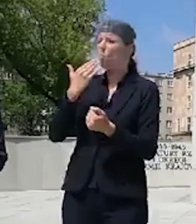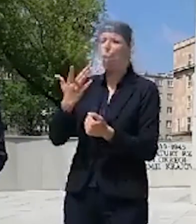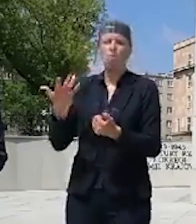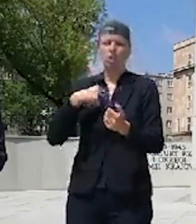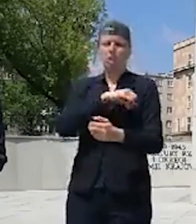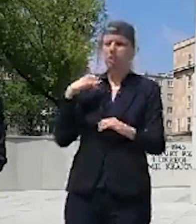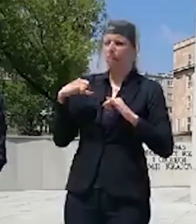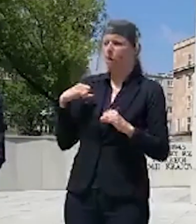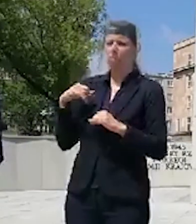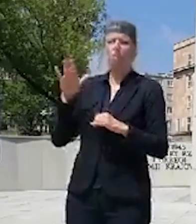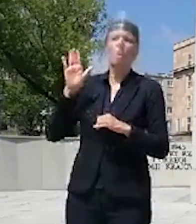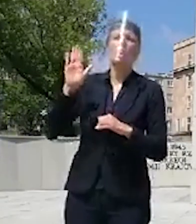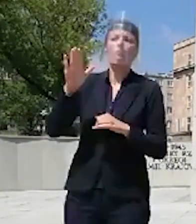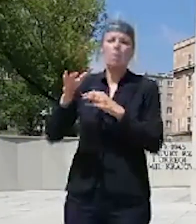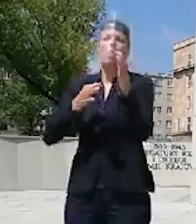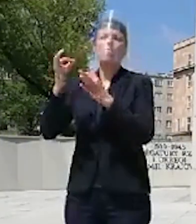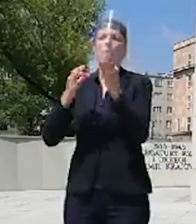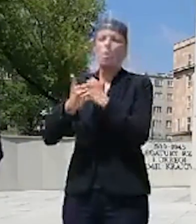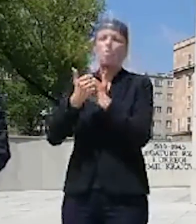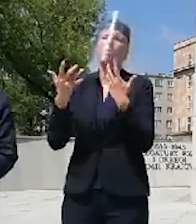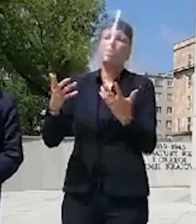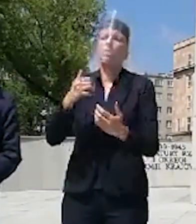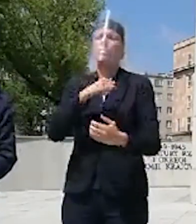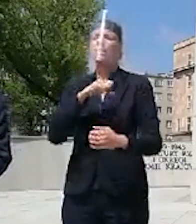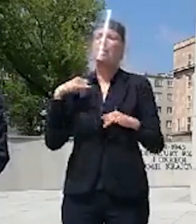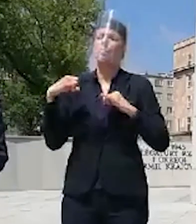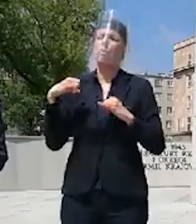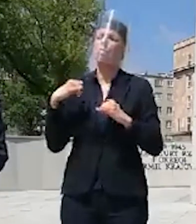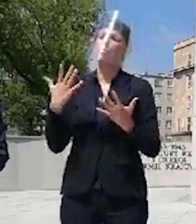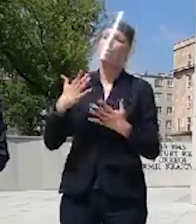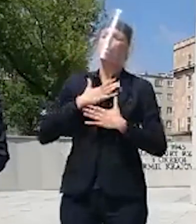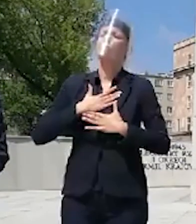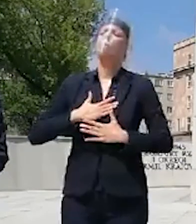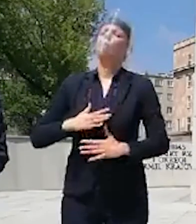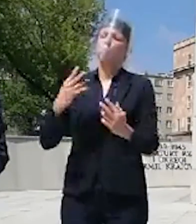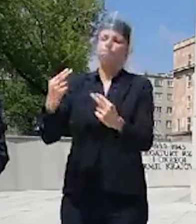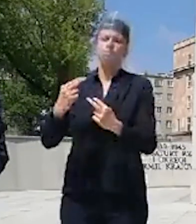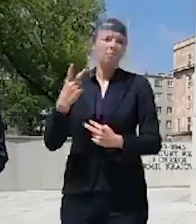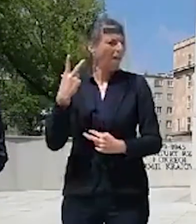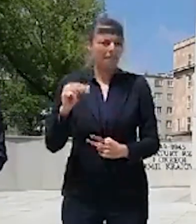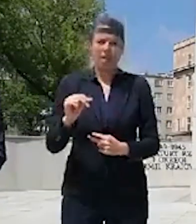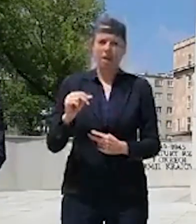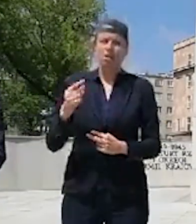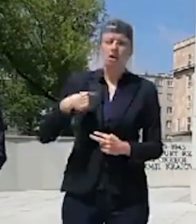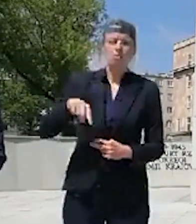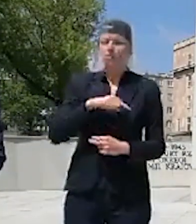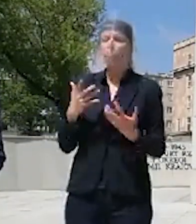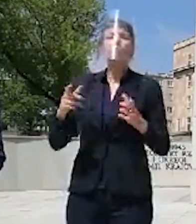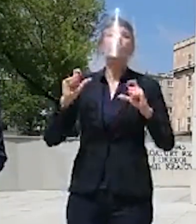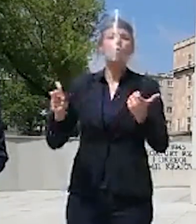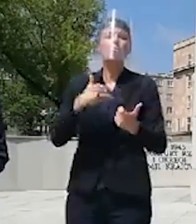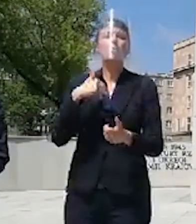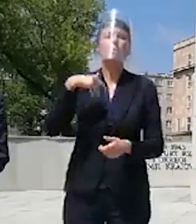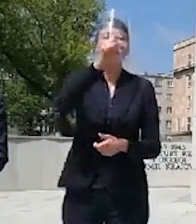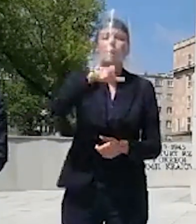łaski samorządowców. My próbujemy zrobić najprostszą z możliwych rzeczy, zorganizować lepiej życie Polakom, którzy